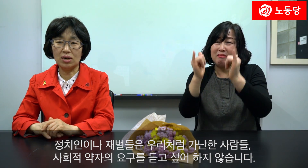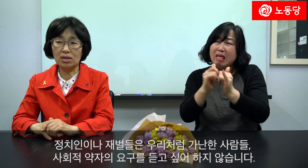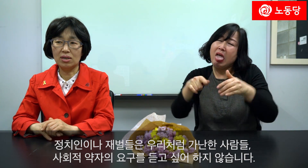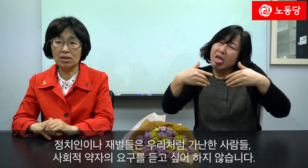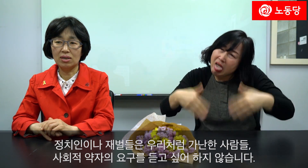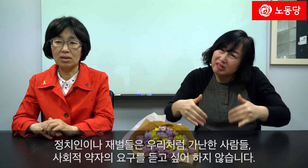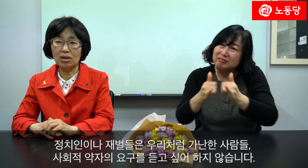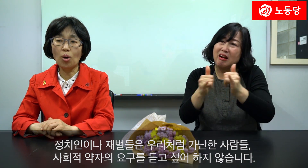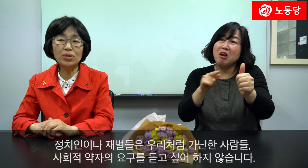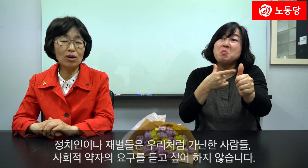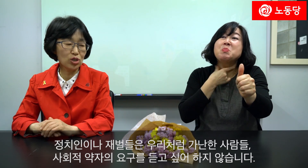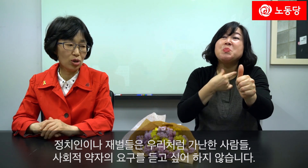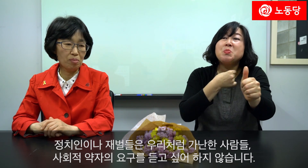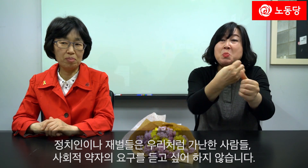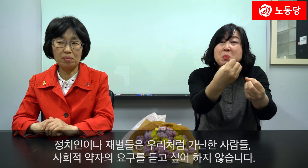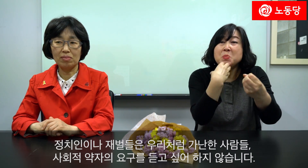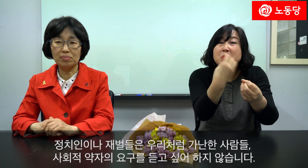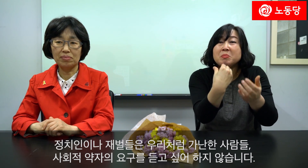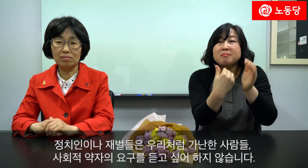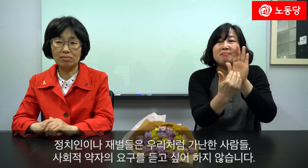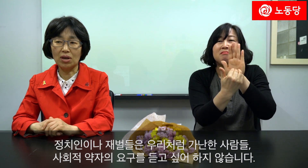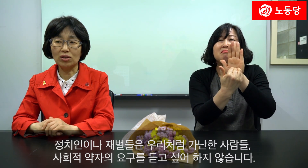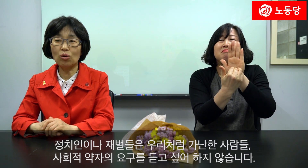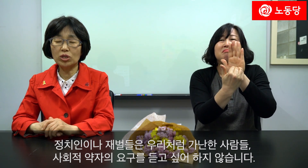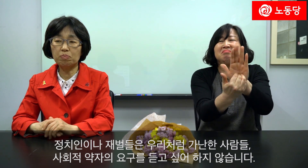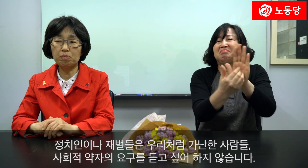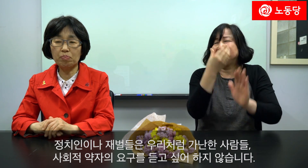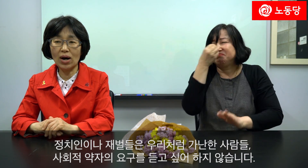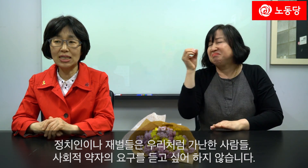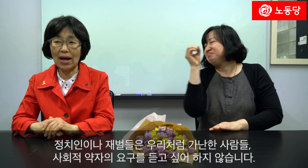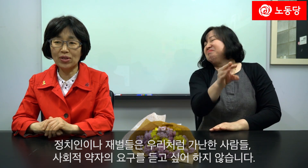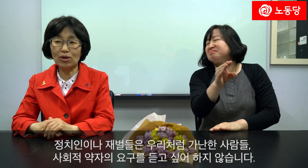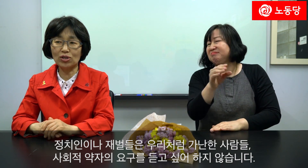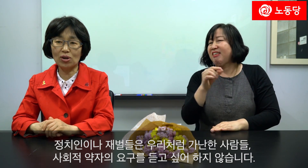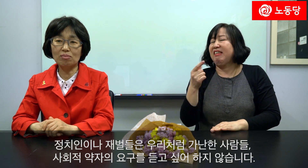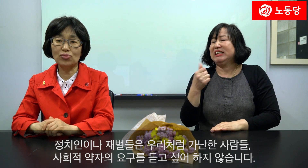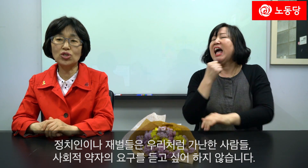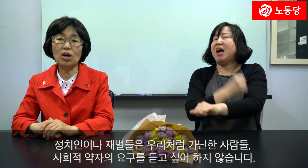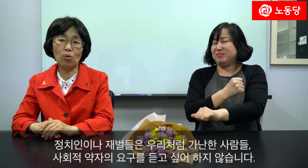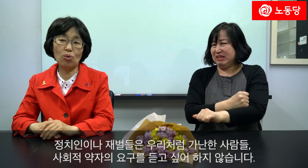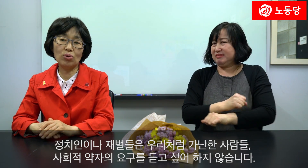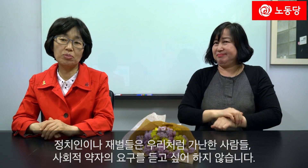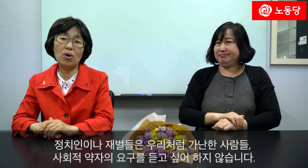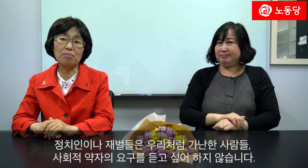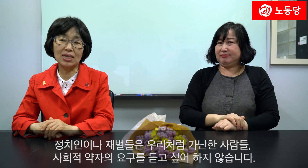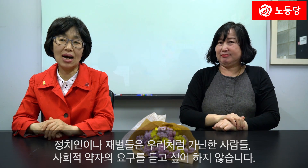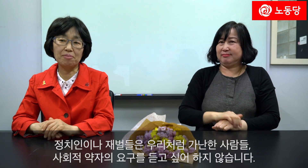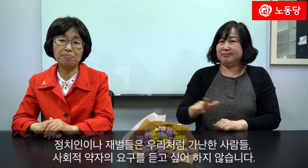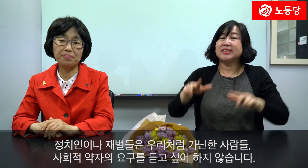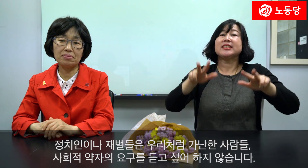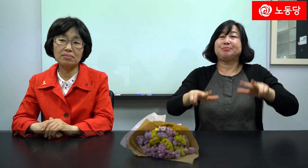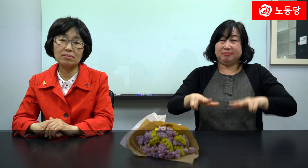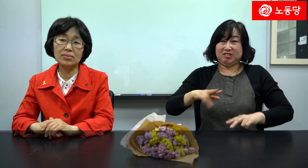요구들이 없는 것처럼, 네, 듣고 싶어 하지 않는 것처럼 무시하고 싶어